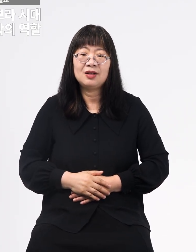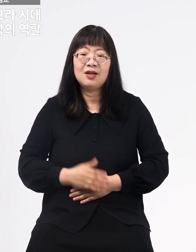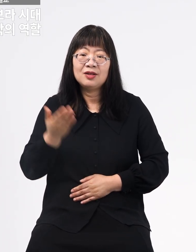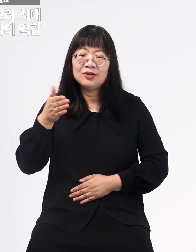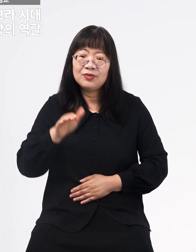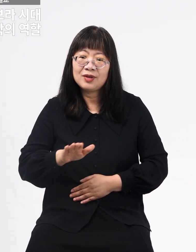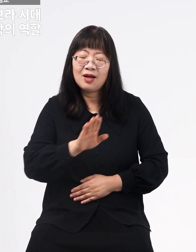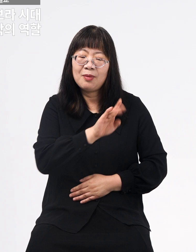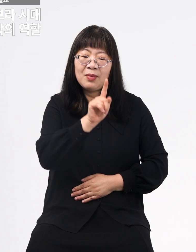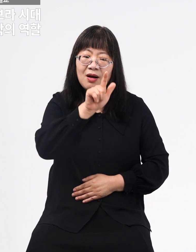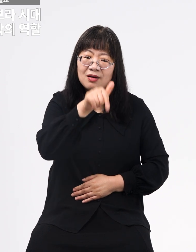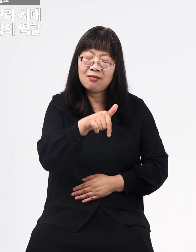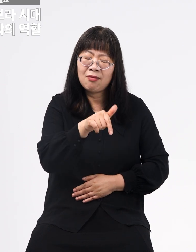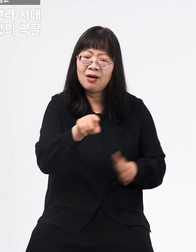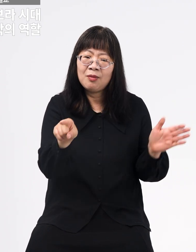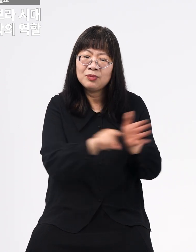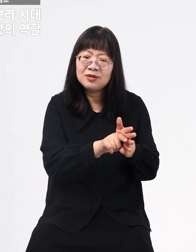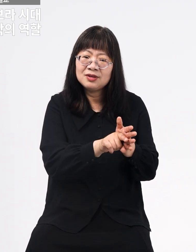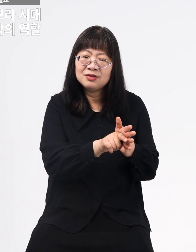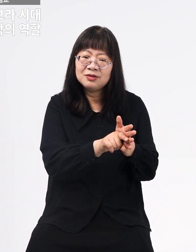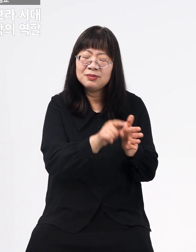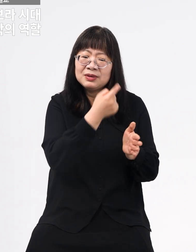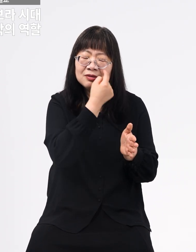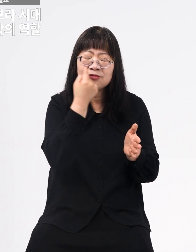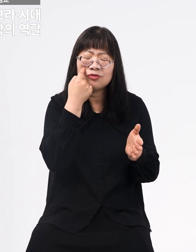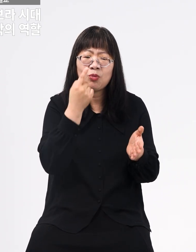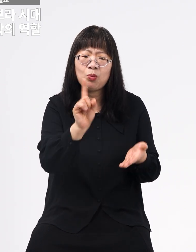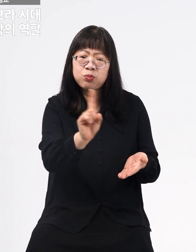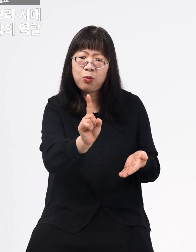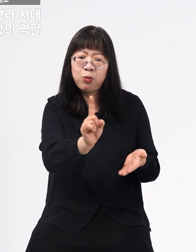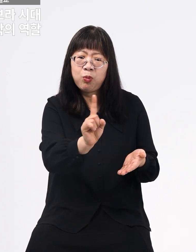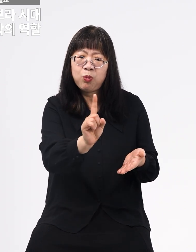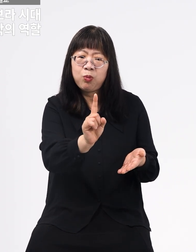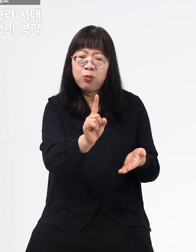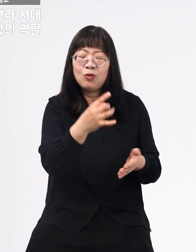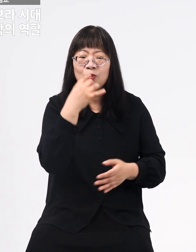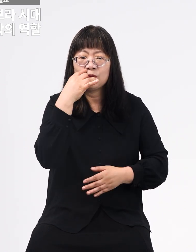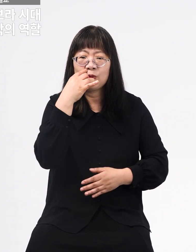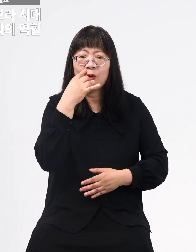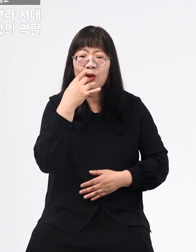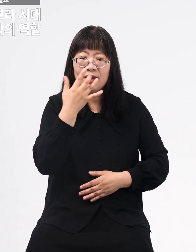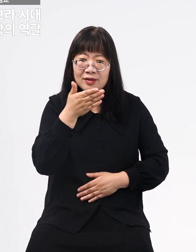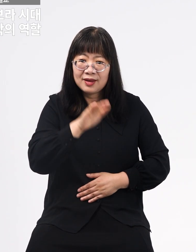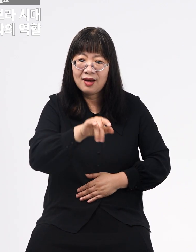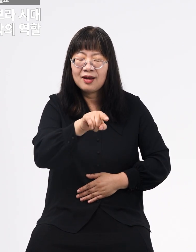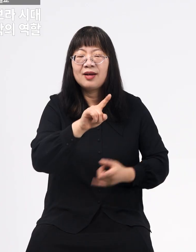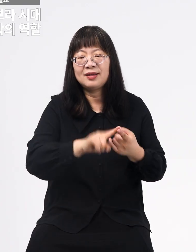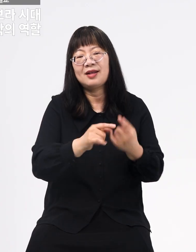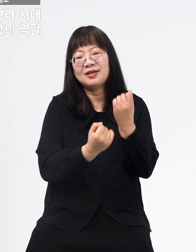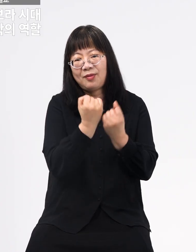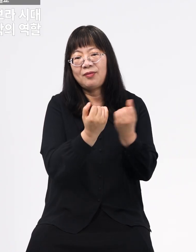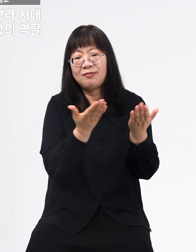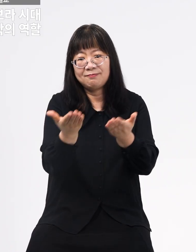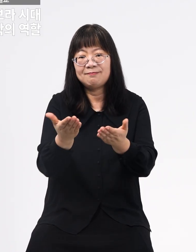어디서 바락의 믿음을 찾을 흔적이 있겠는가? 자, 설명이 좀 필요해요.